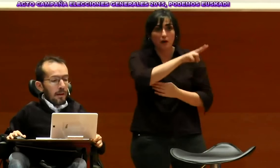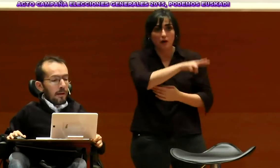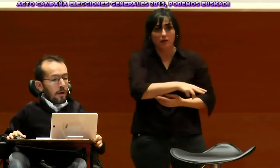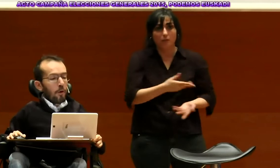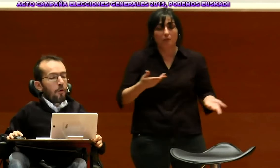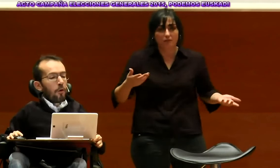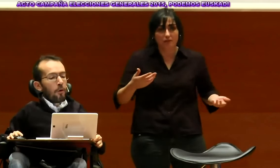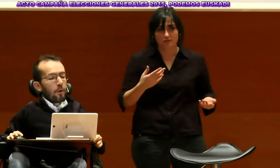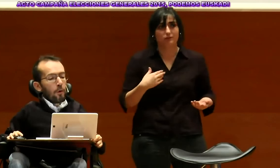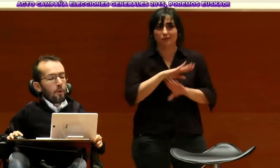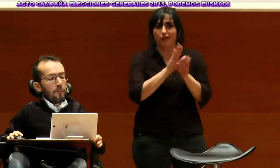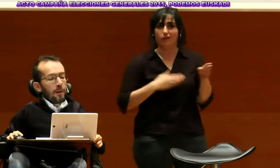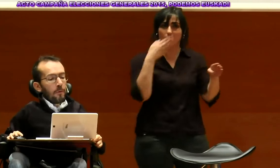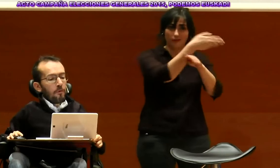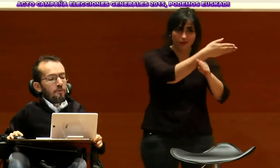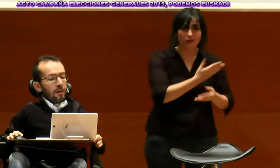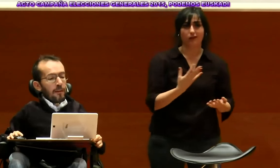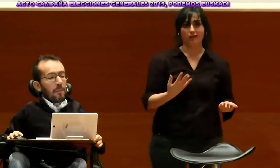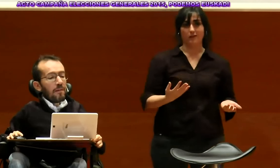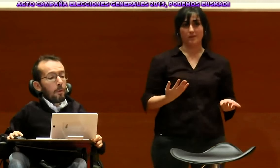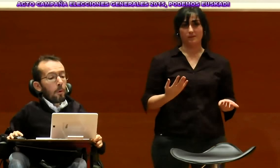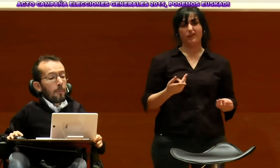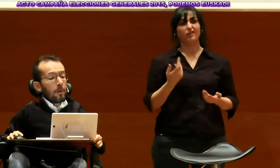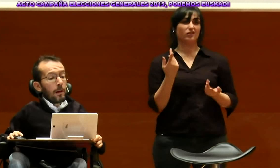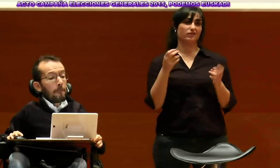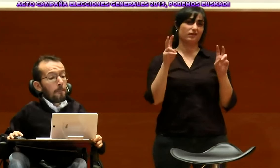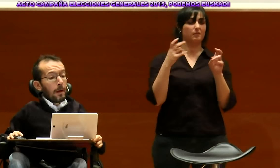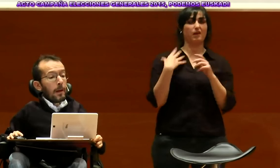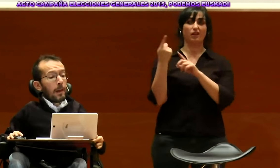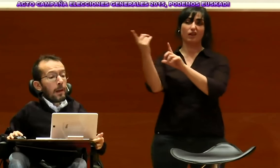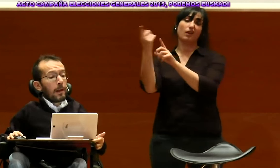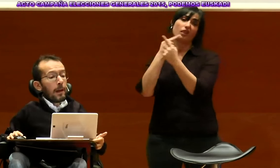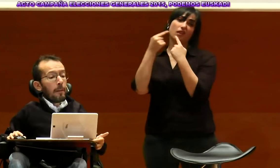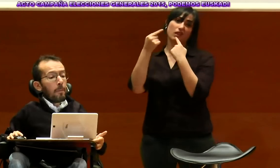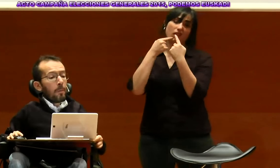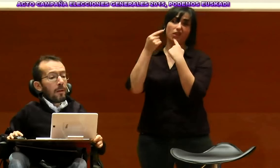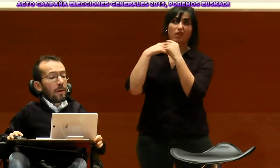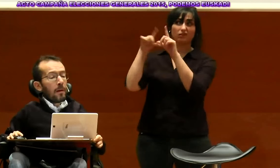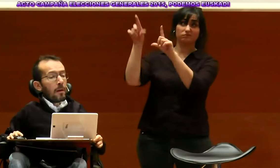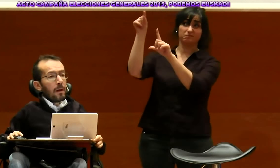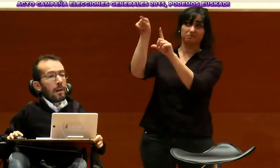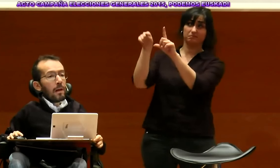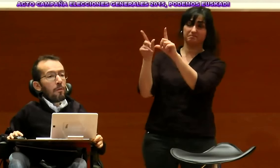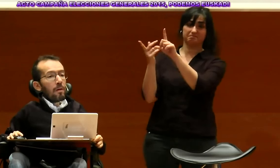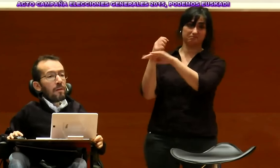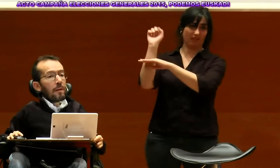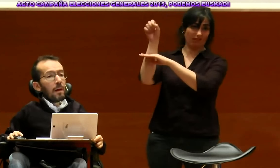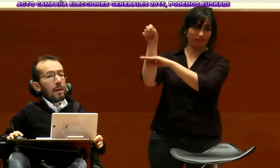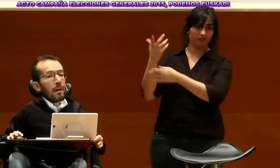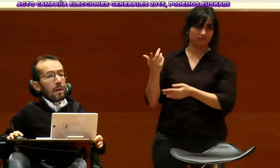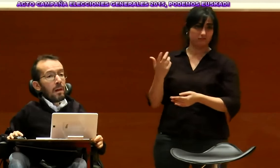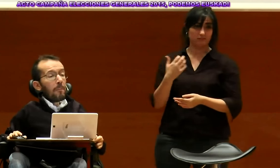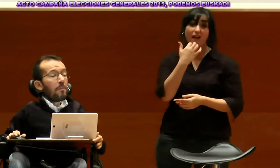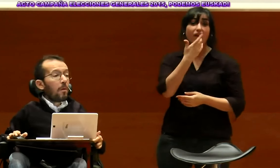que no confiemos demasiado en lo que pone ahí. Y el ejemplo para mí claro es el